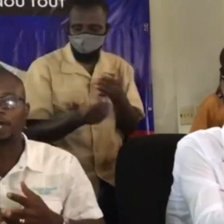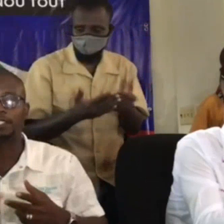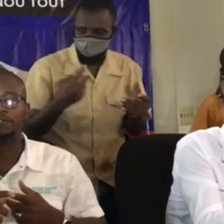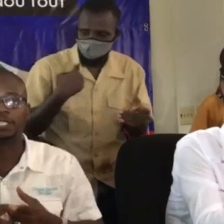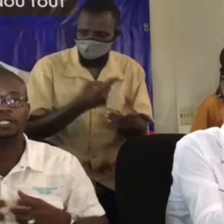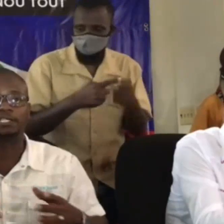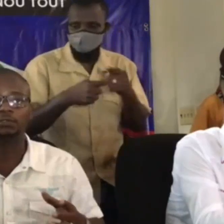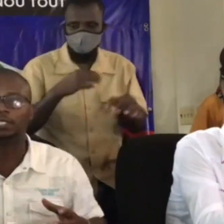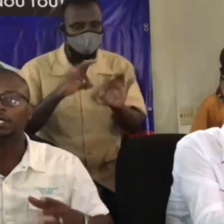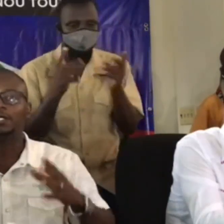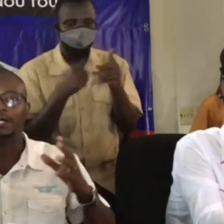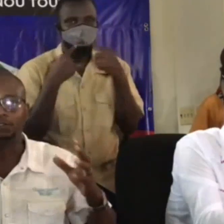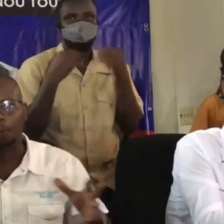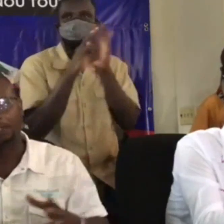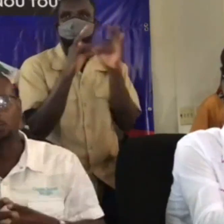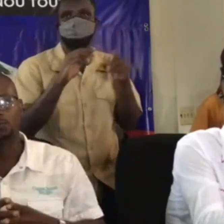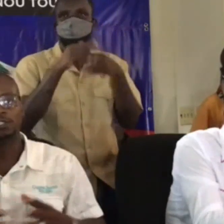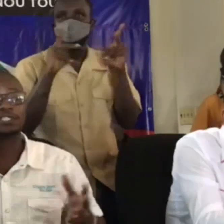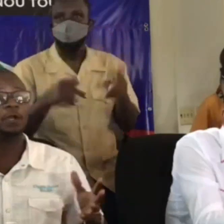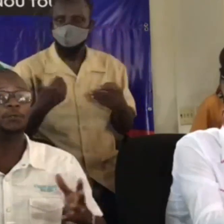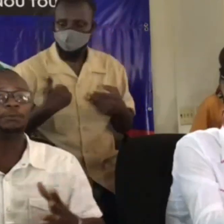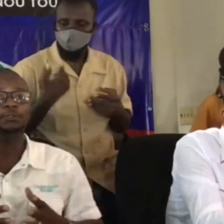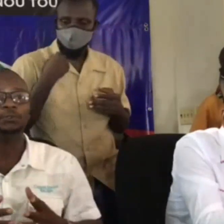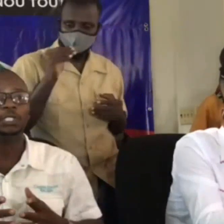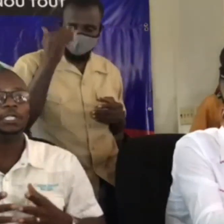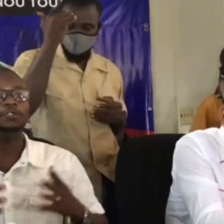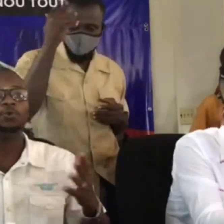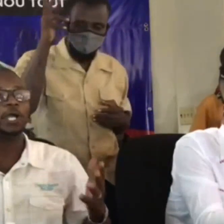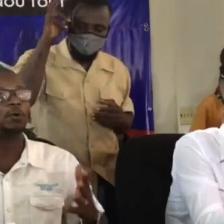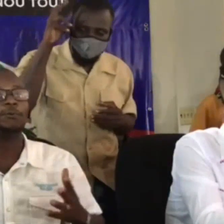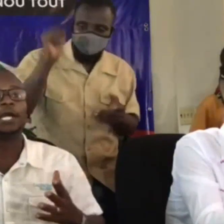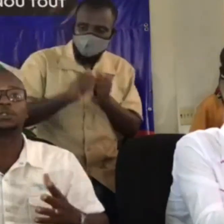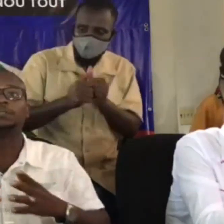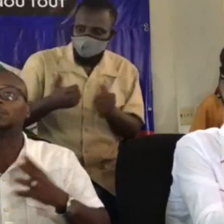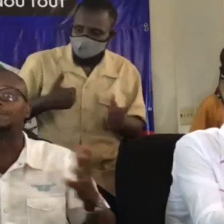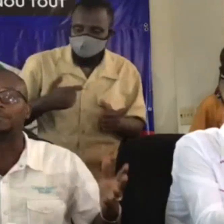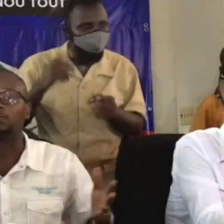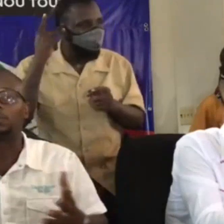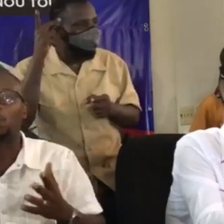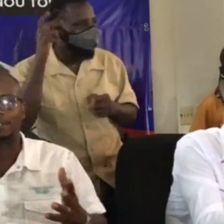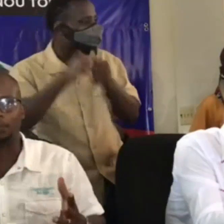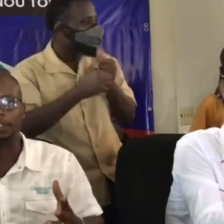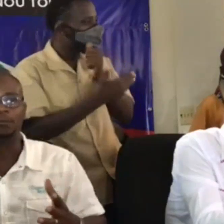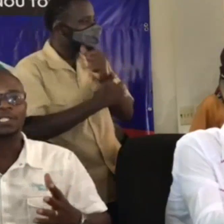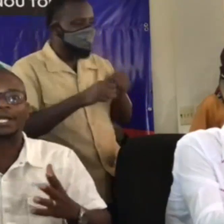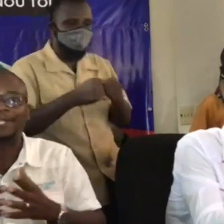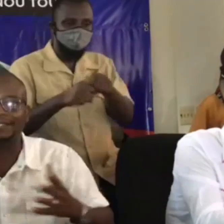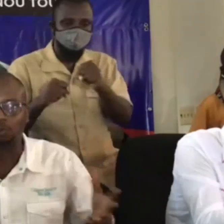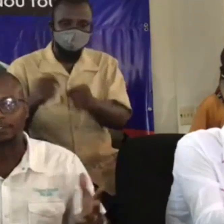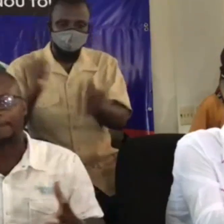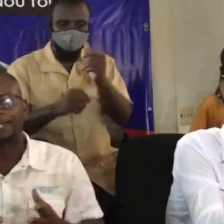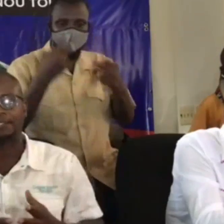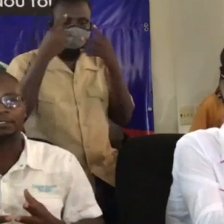misère, chômage, la vie chère, insécurité, gang tout partout. C'est ça au côté pour nous. Et nous, ouais, bon population qui, comme si nous avons qui croise pour dire, qui a